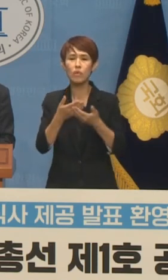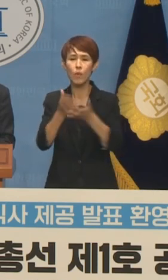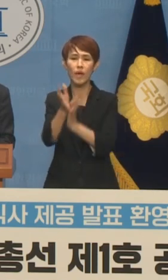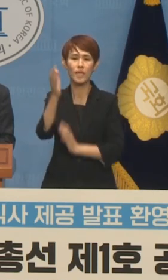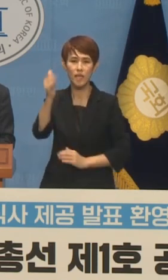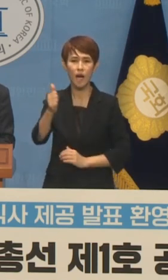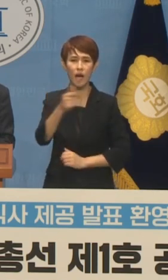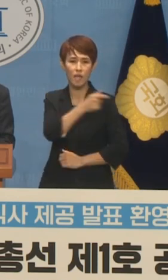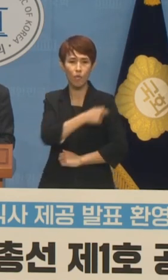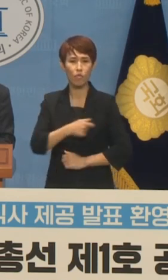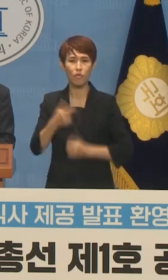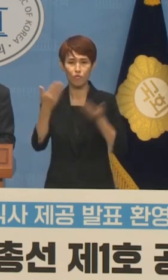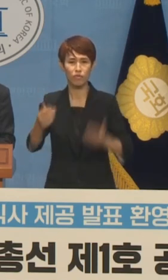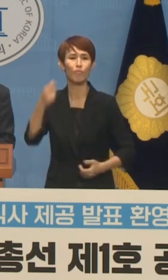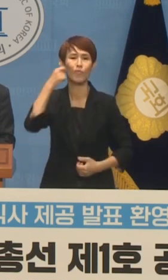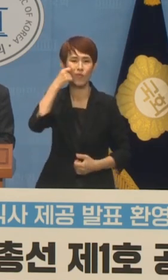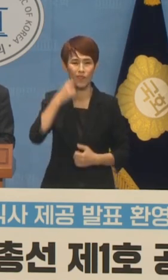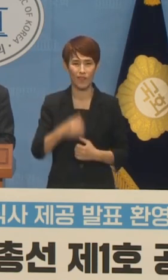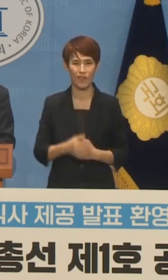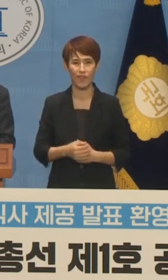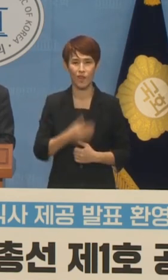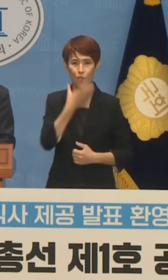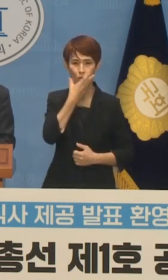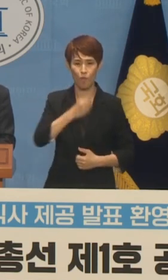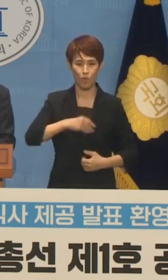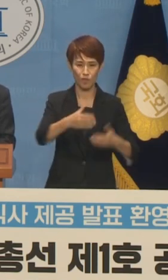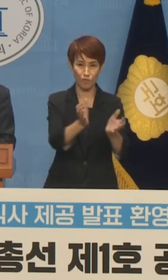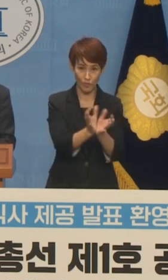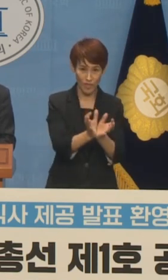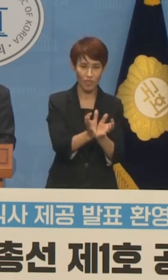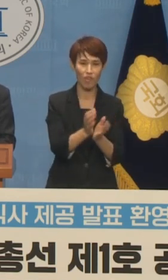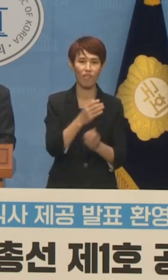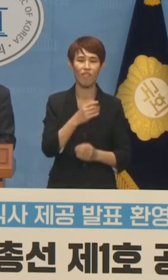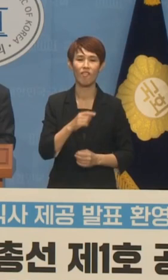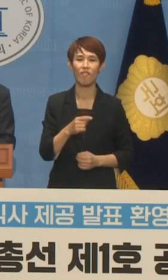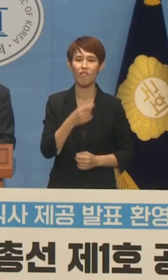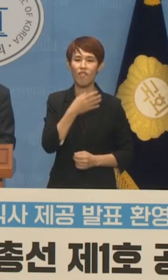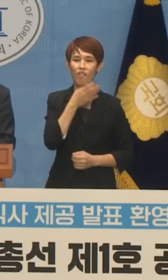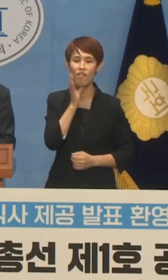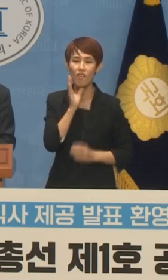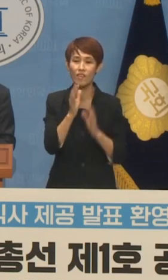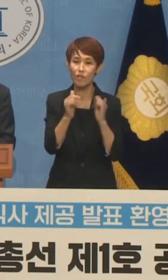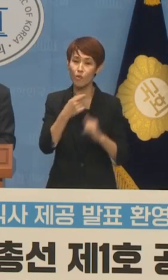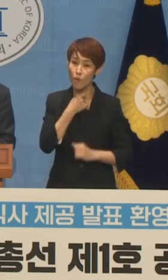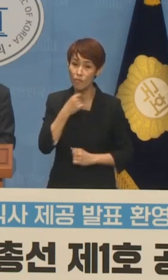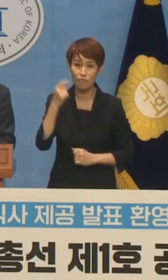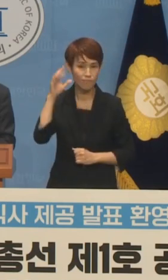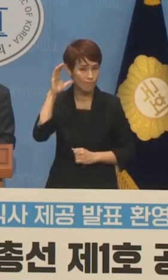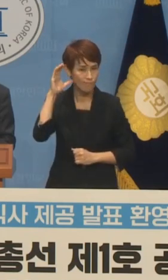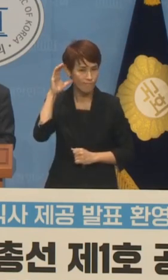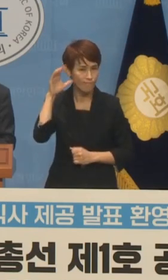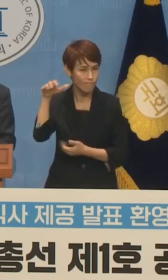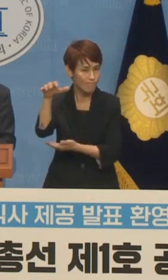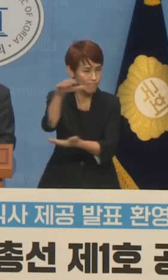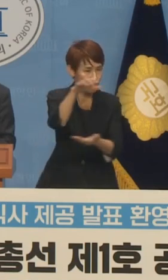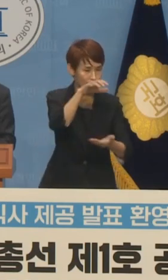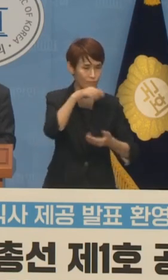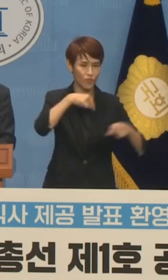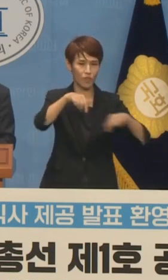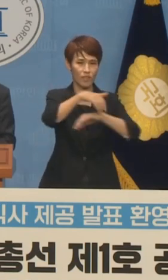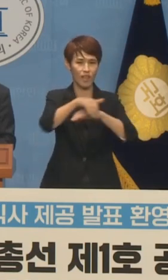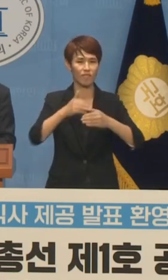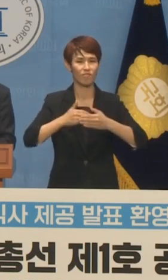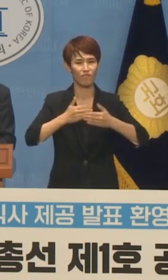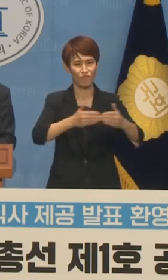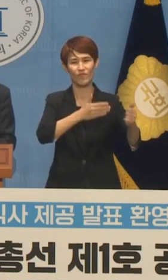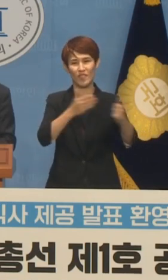그런 의견이 있습니다. 보건복지부에서 경로당 어르신들의 그런 현장의 목소리를 감안해서 정책을 추진해